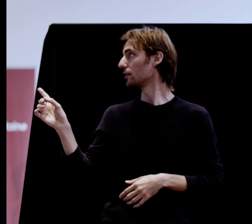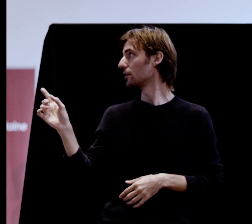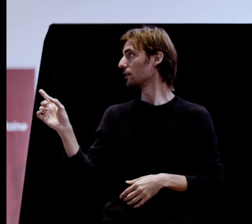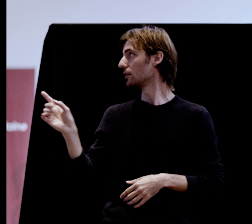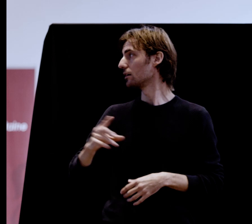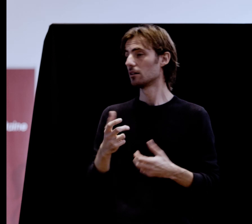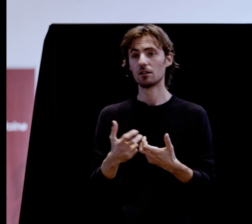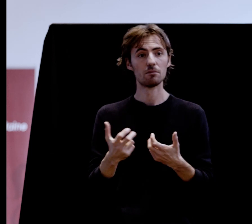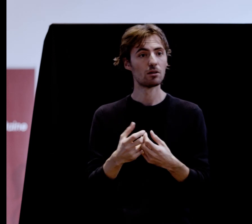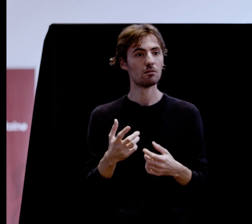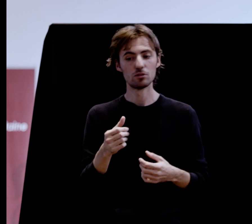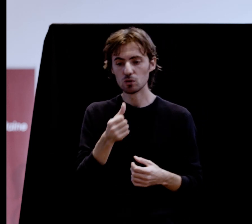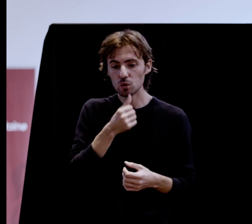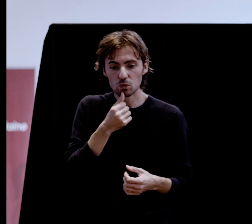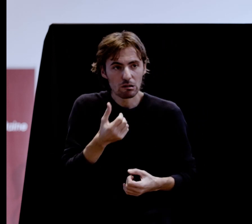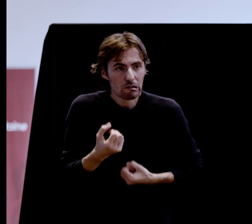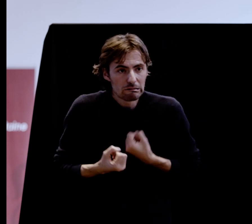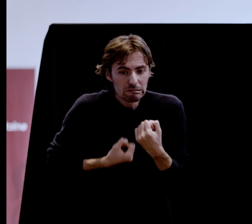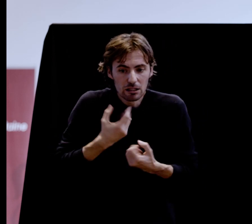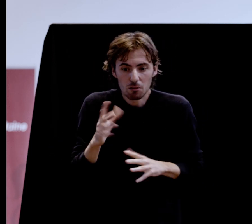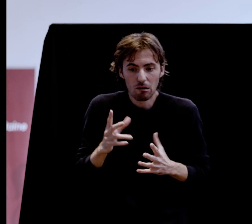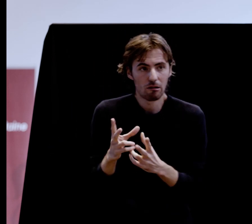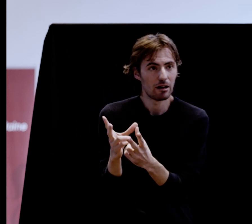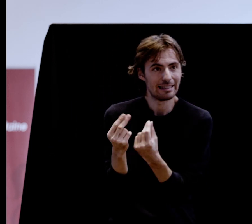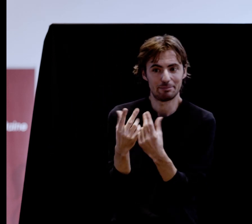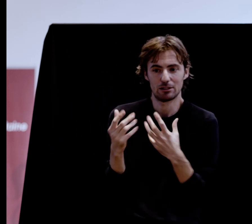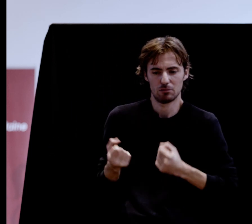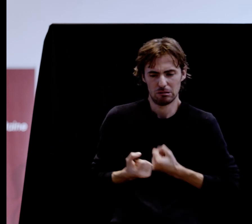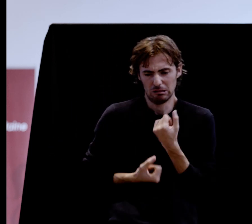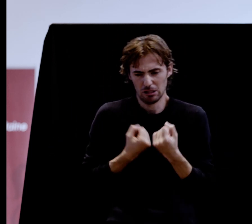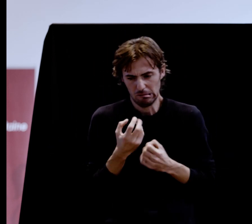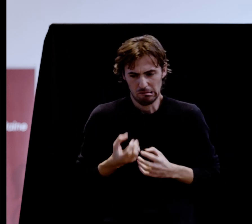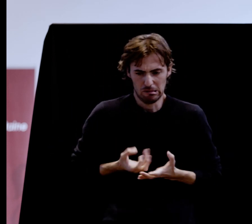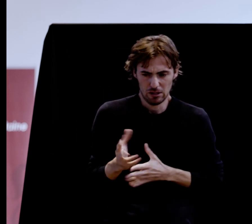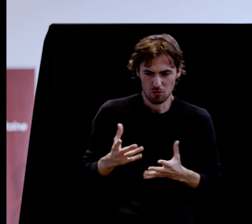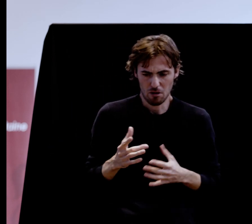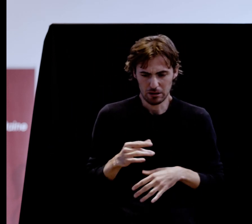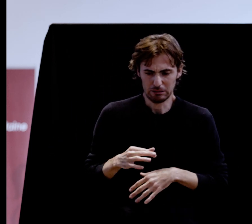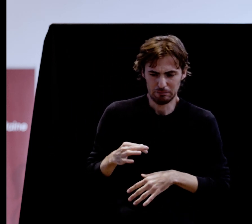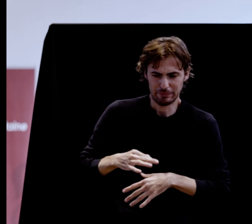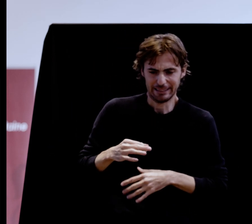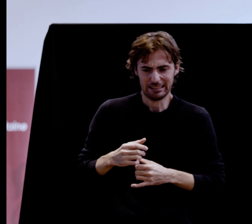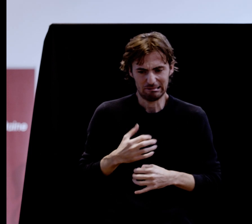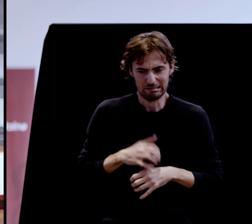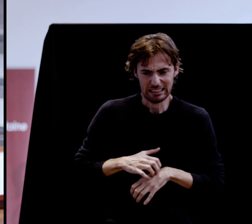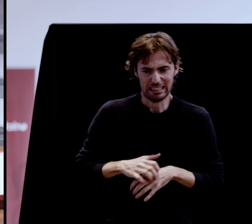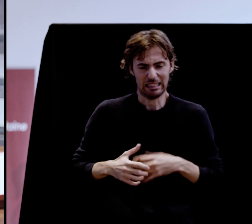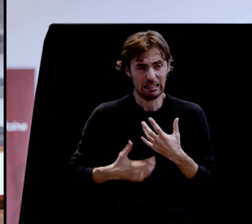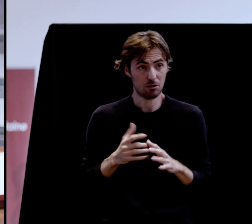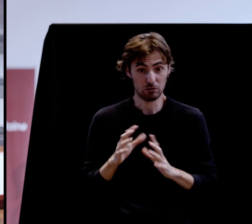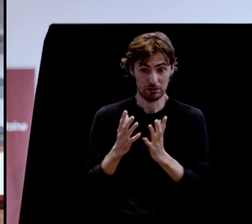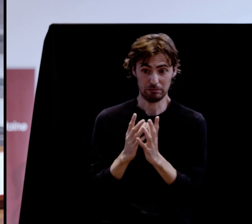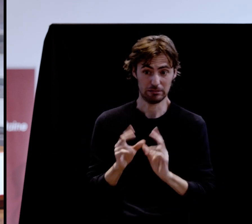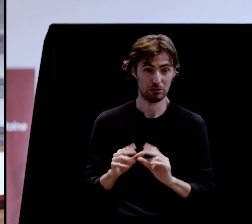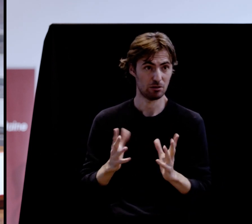va être sur par exemple décrire une douleur, mais même pour les douleurs de règles, comment ça fait la douleur ? Est-ce que ça pique ? Est-ce que ça gratte ? Enfin, voilà, on a plein d'outils disponibles